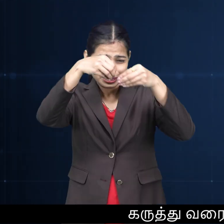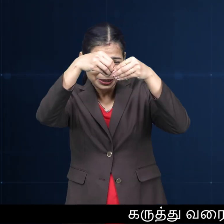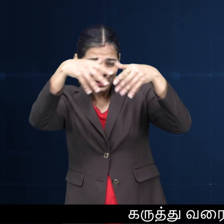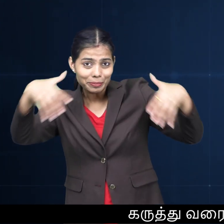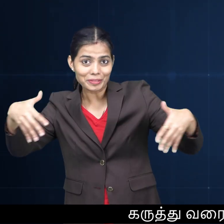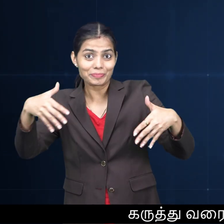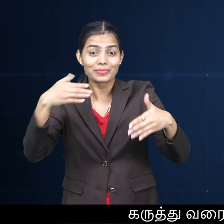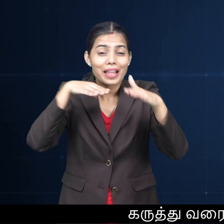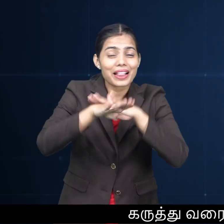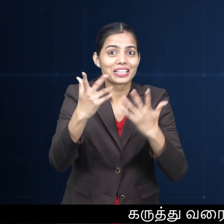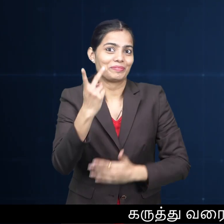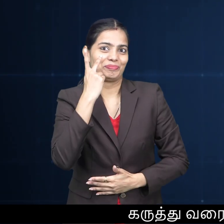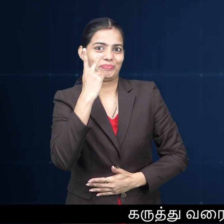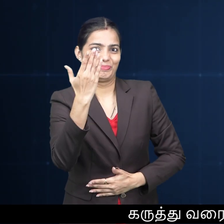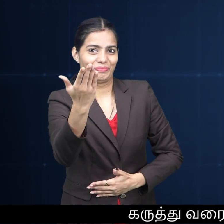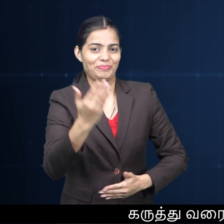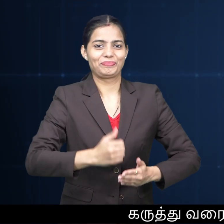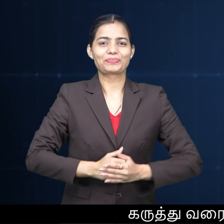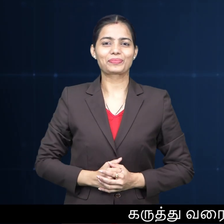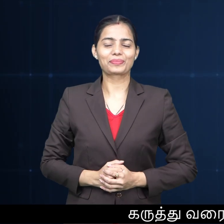கருத்து வரைபடத்தை பார்ப்போம்.